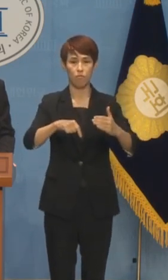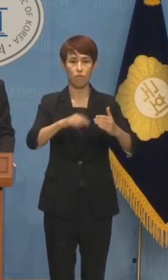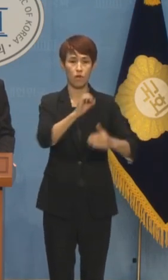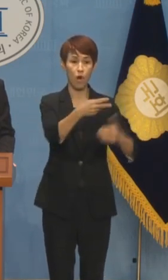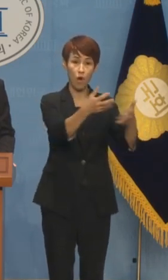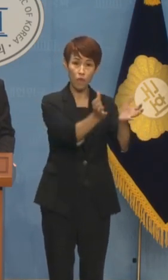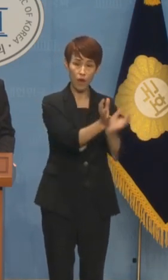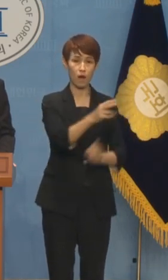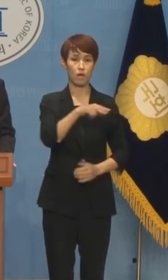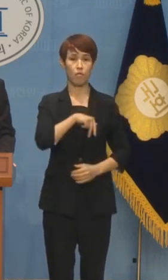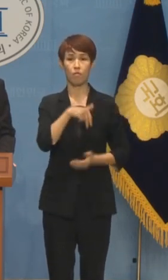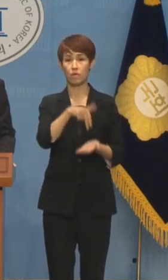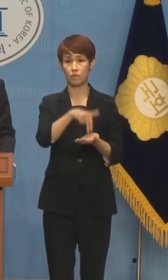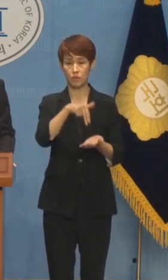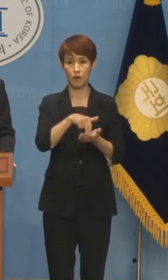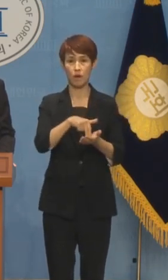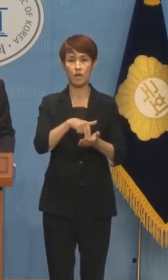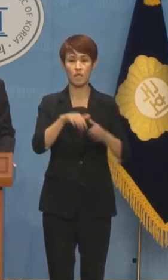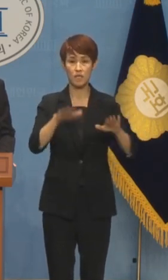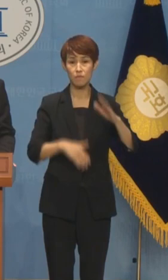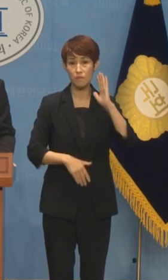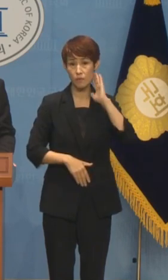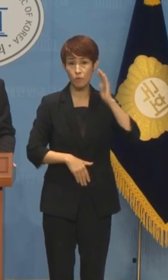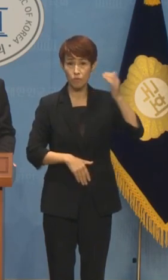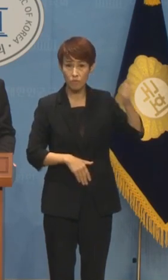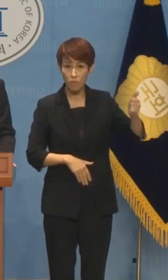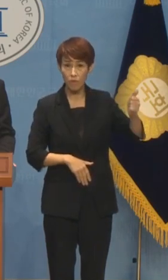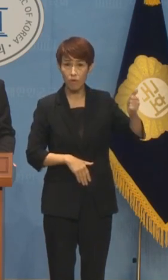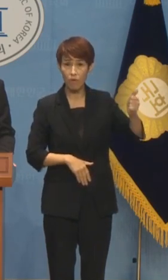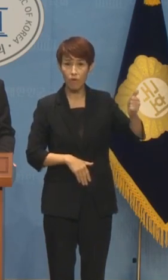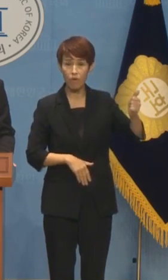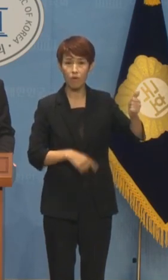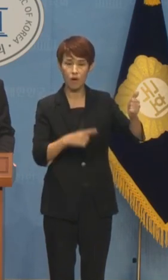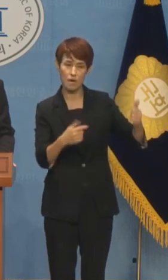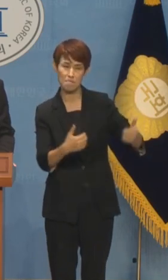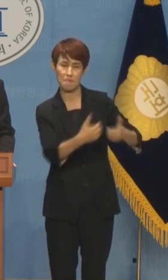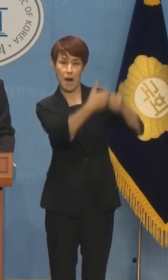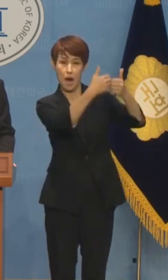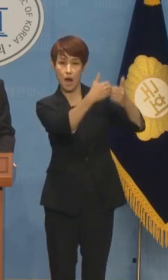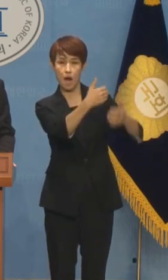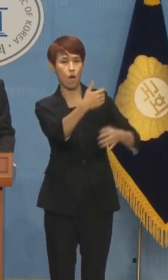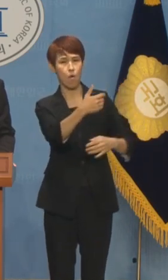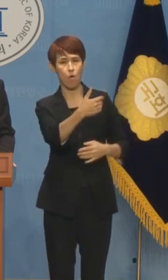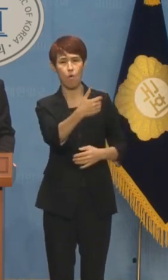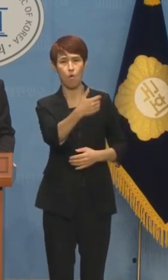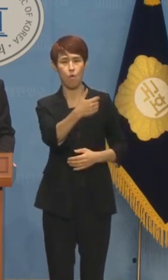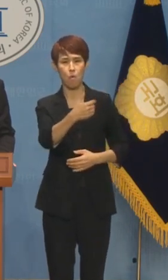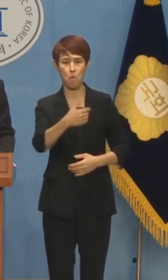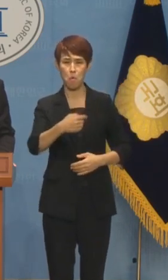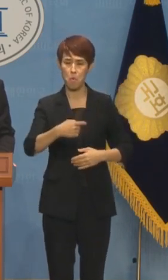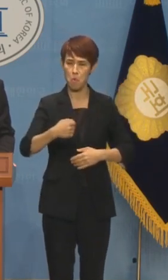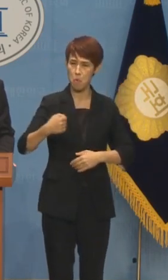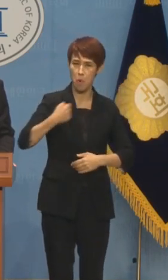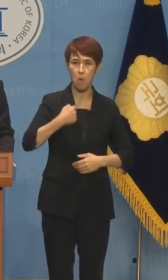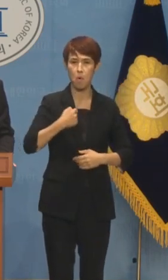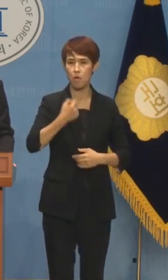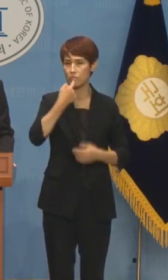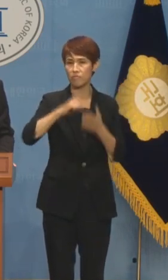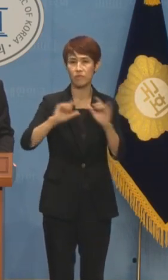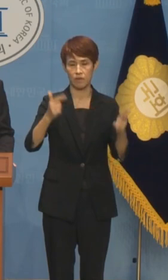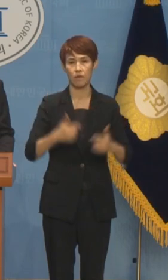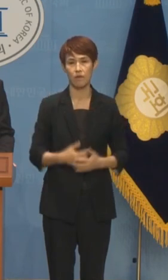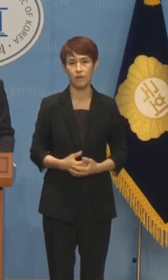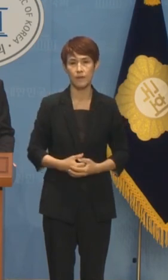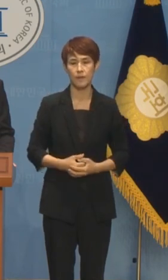현역 의원으로서 현직 대통령과 비판하고 맞서 싸우는 것은 웬만한 강심장으로는 불가능한